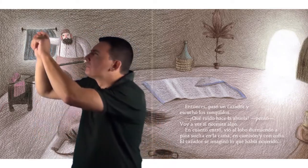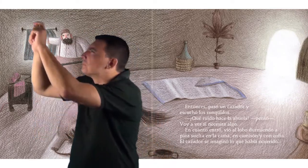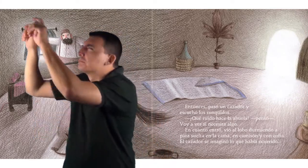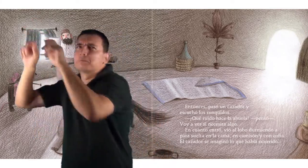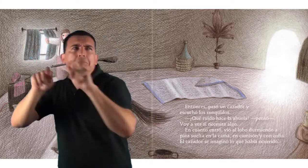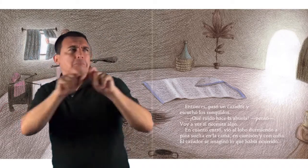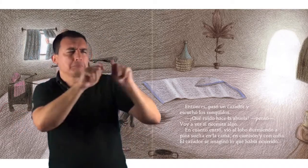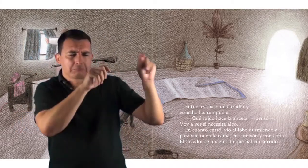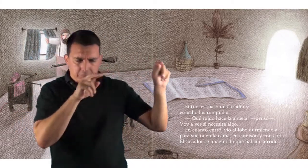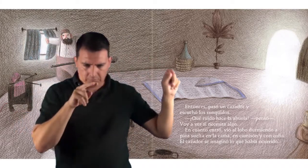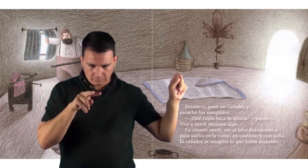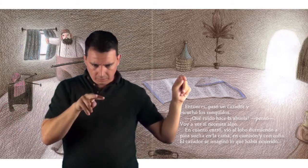a pata suelta en la cama.